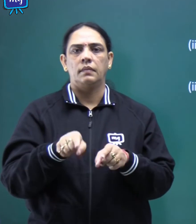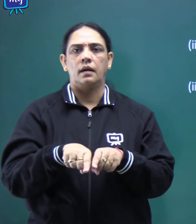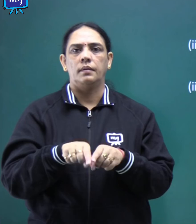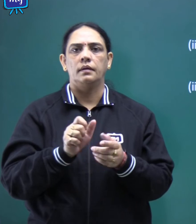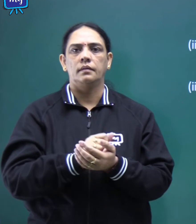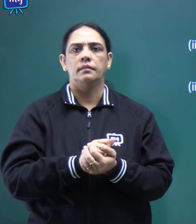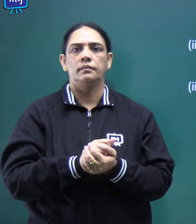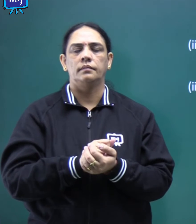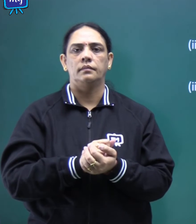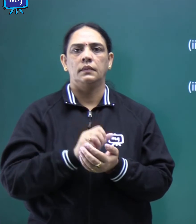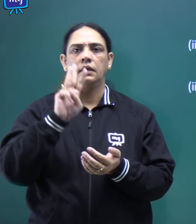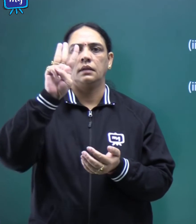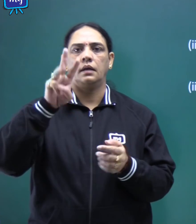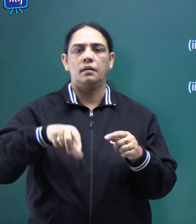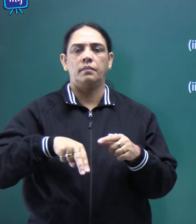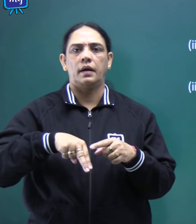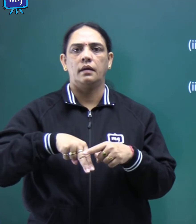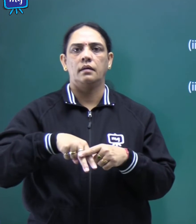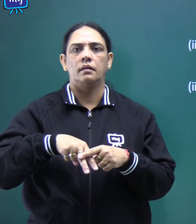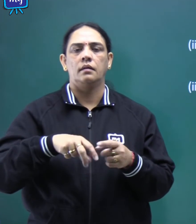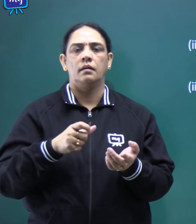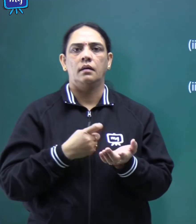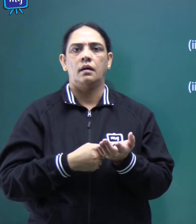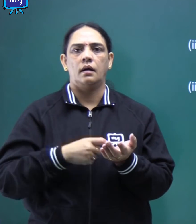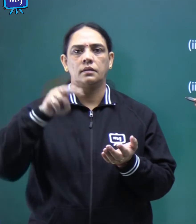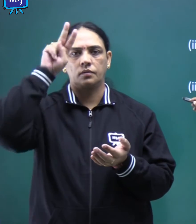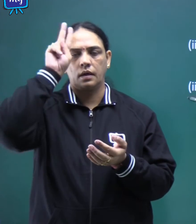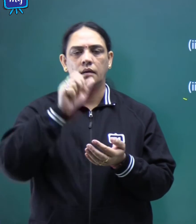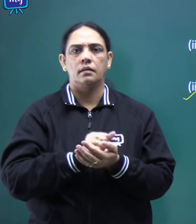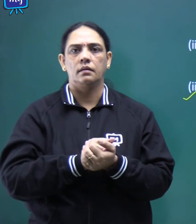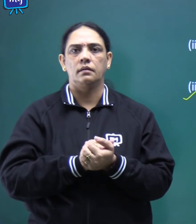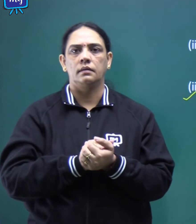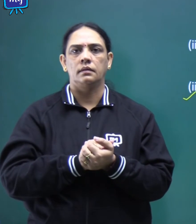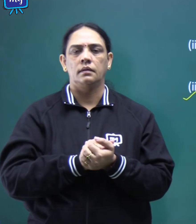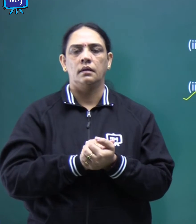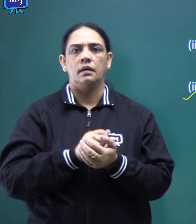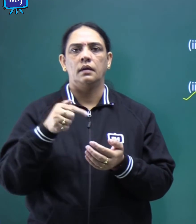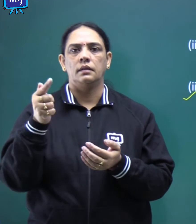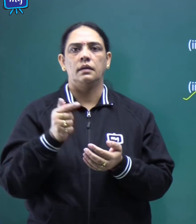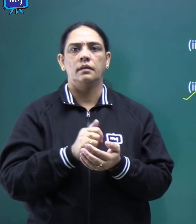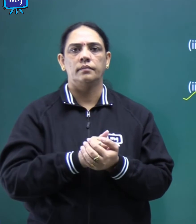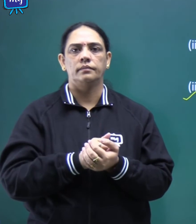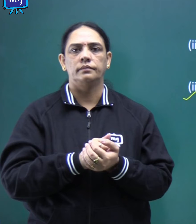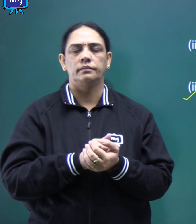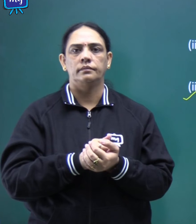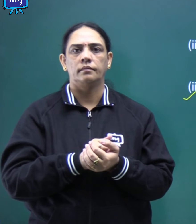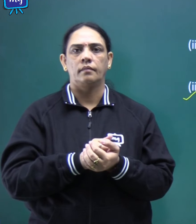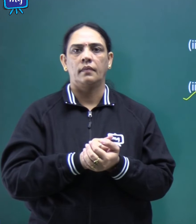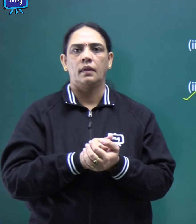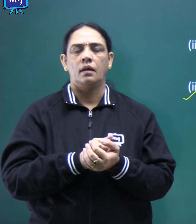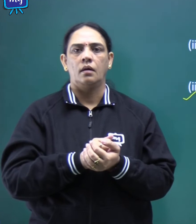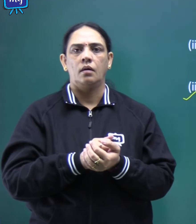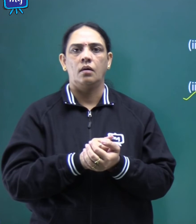बराबर 3 पाई आर स्क्वायर। यदि गोलीय कोश